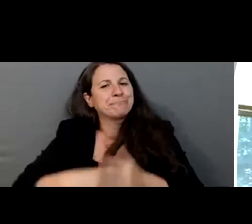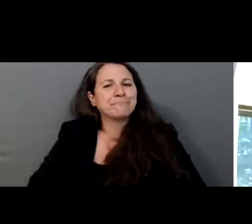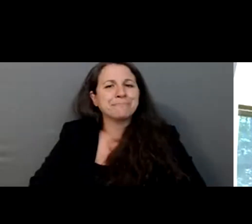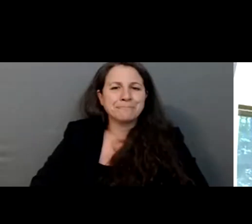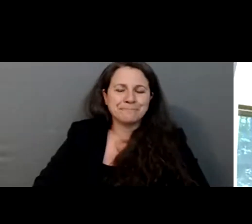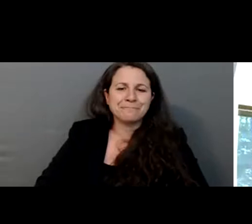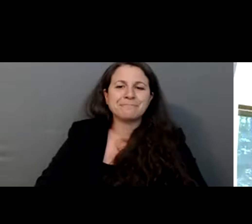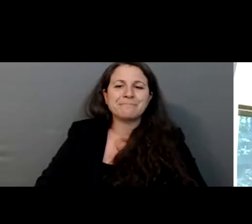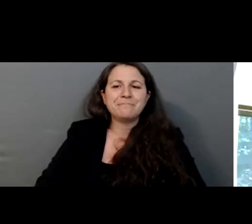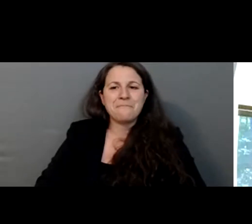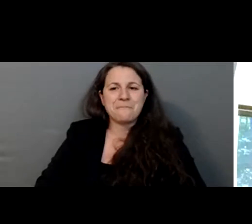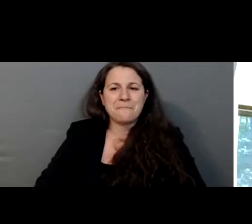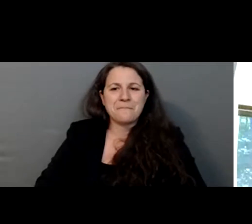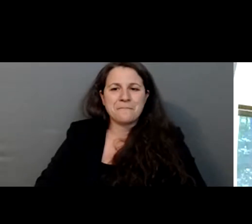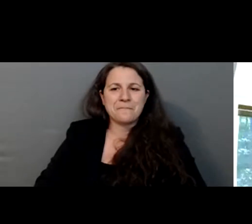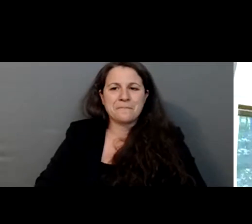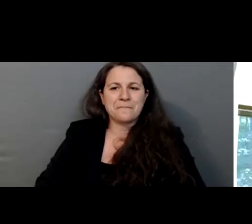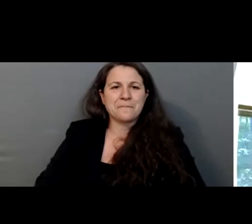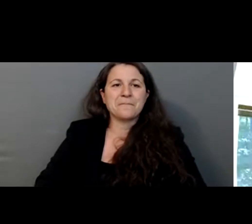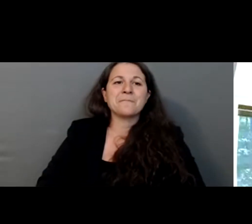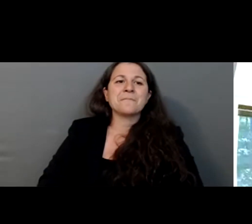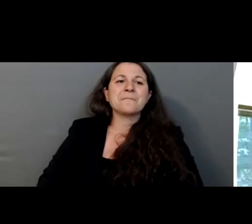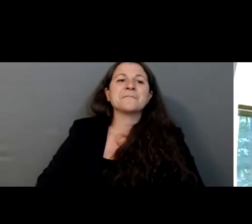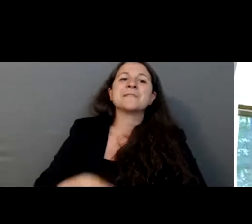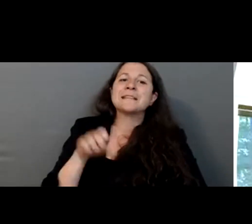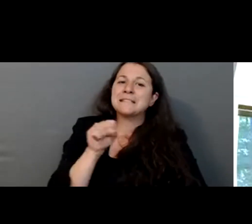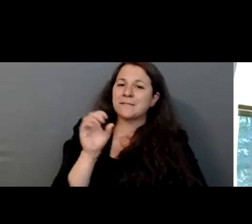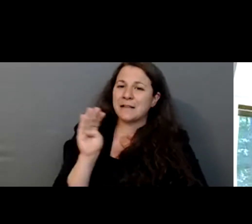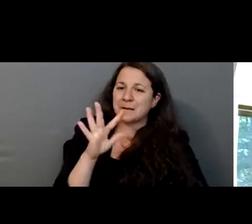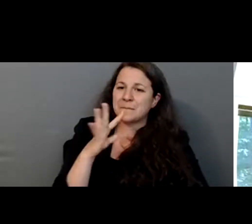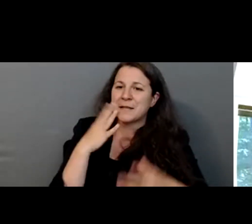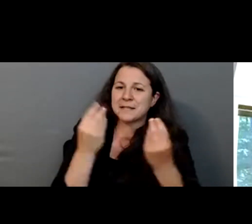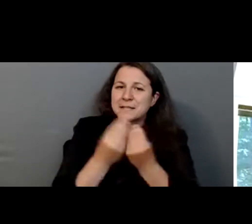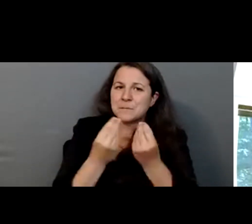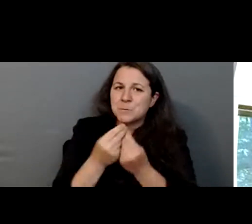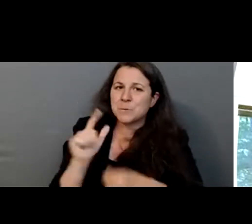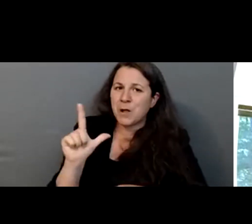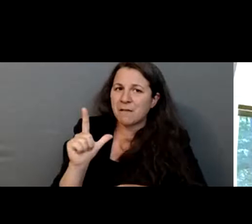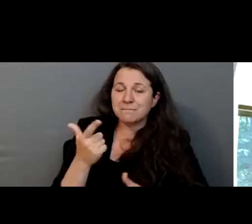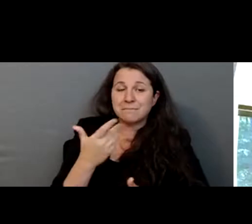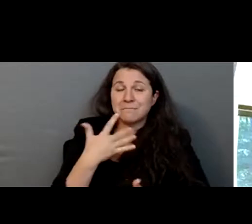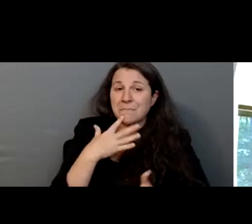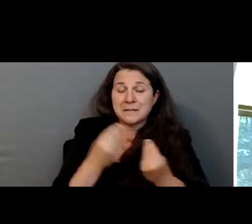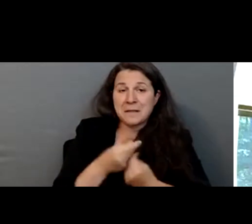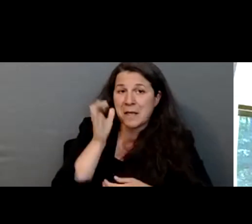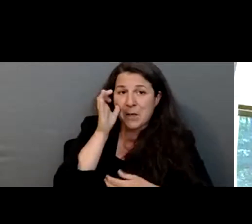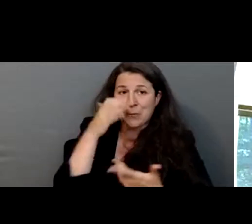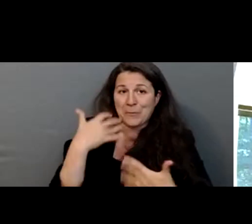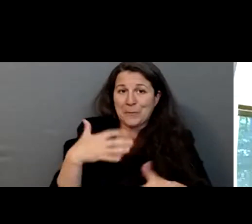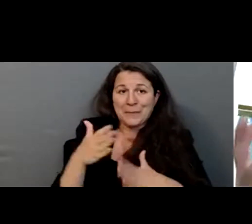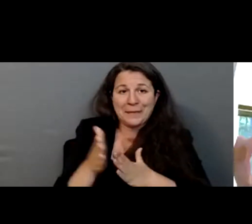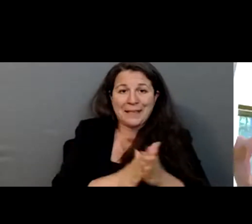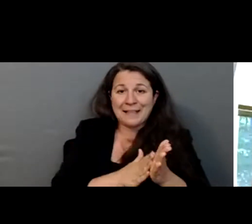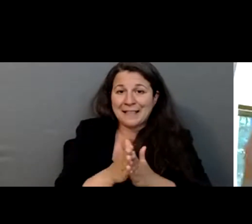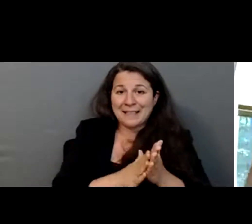Merci, Laurence. Merci beaucoup pour cette prise de parole. Vraiment extraordinaire à écouter, riche aussi en